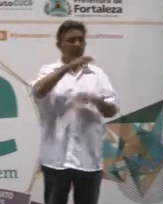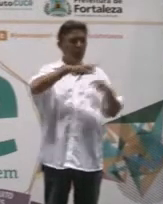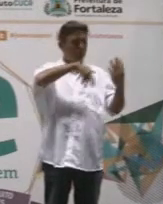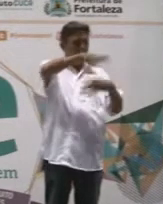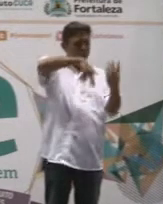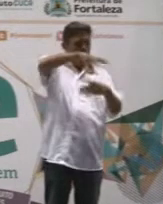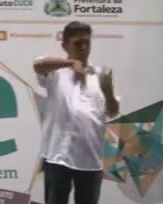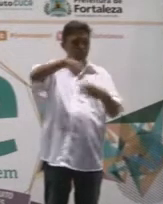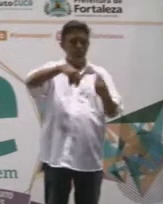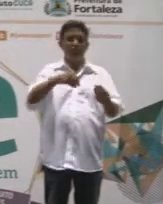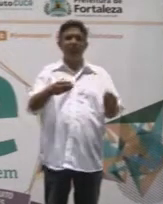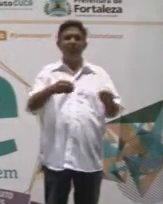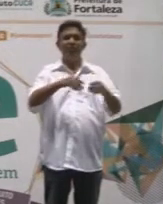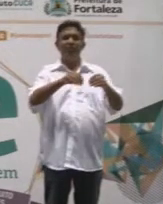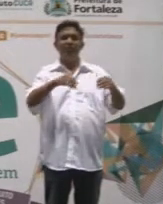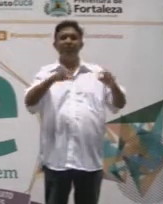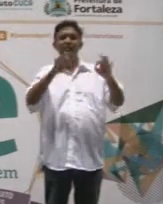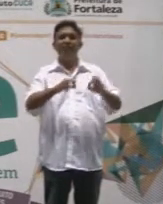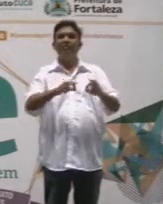terra, fazer adubo.